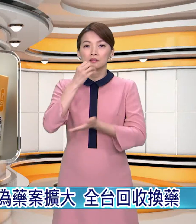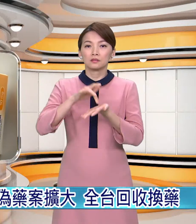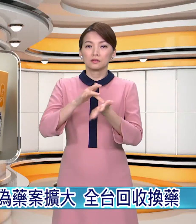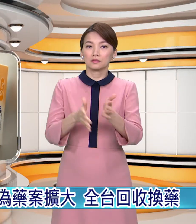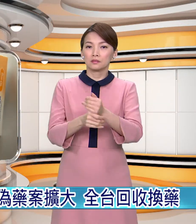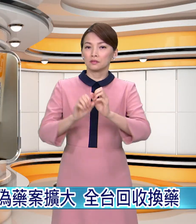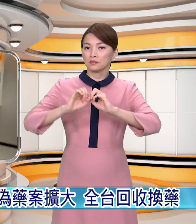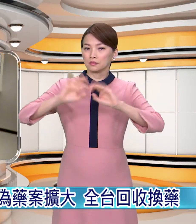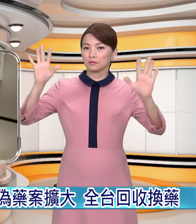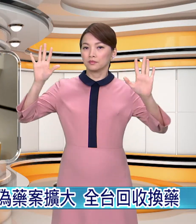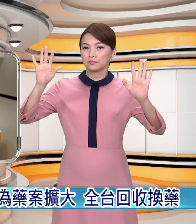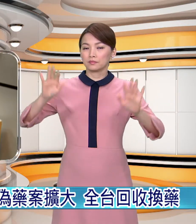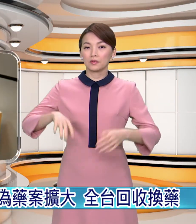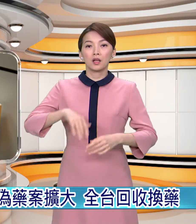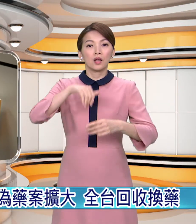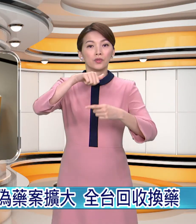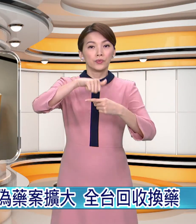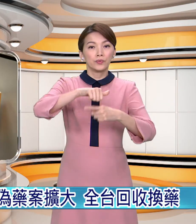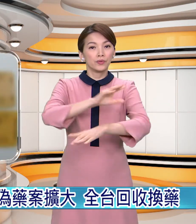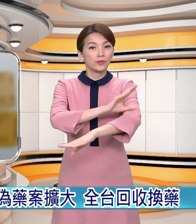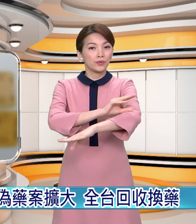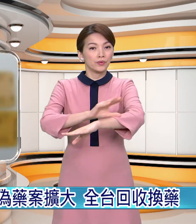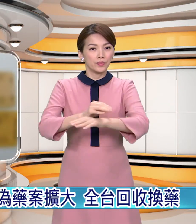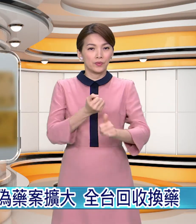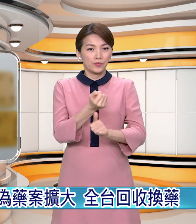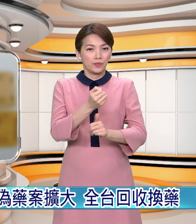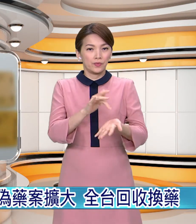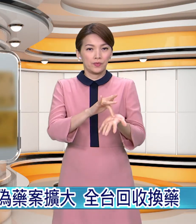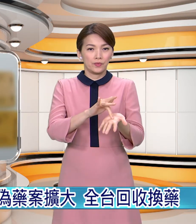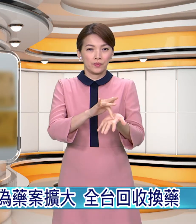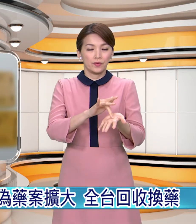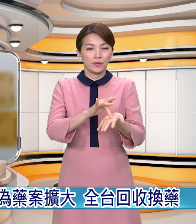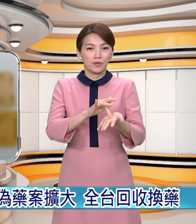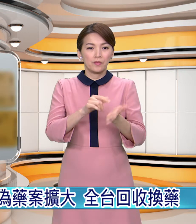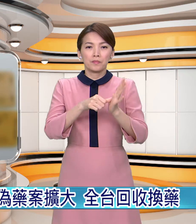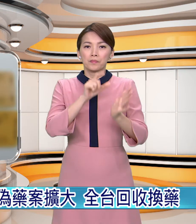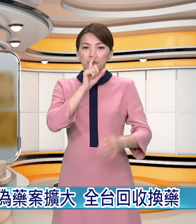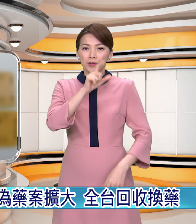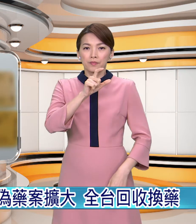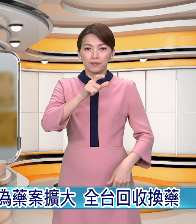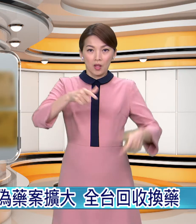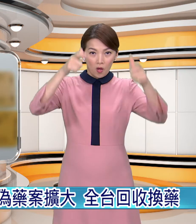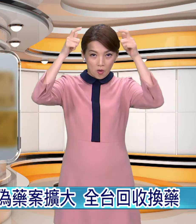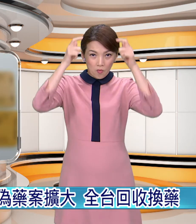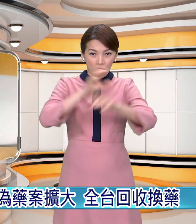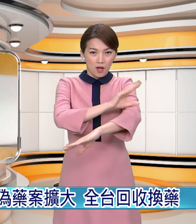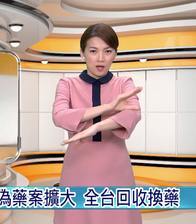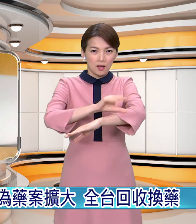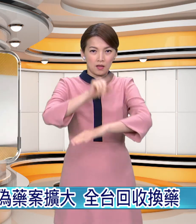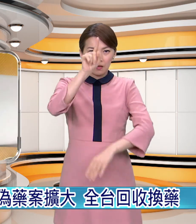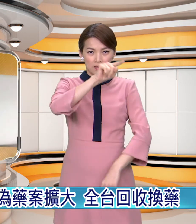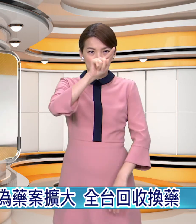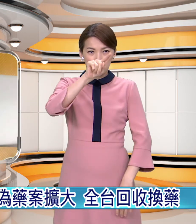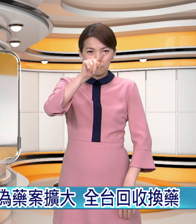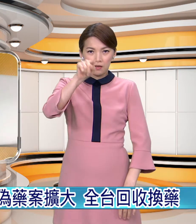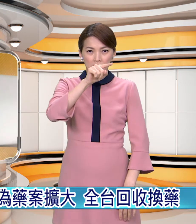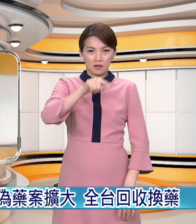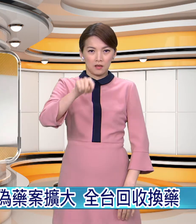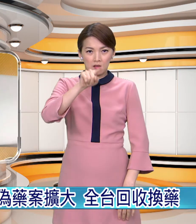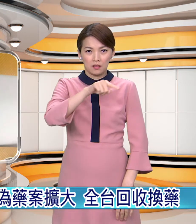食药署证实，降血脂药冠植妥除了批号 MV503 爆出伪药风波之